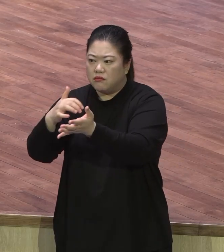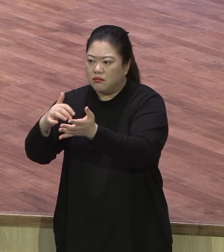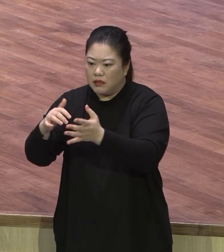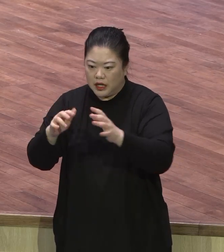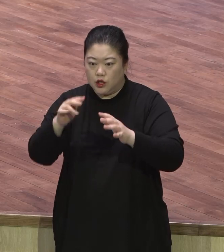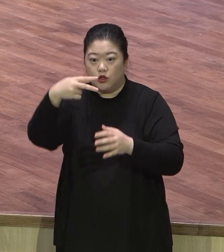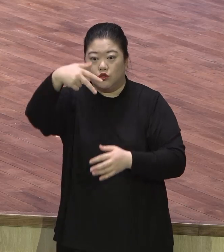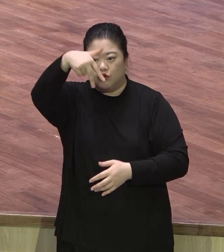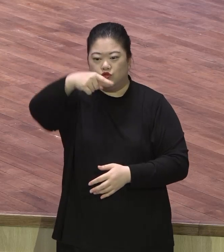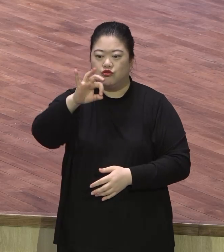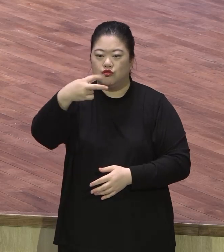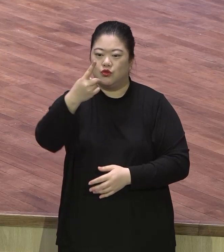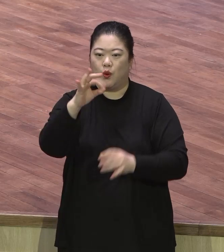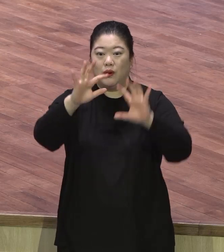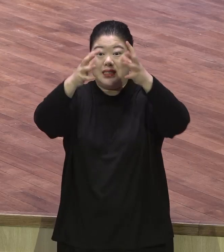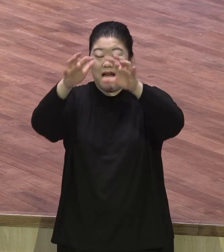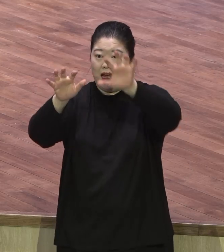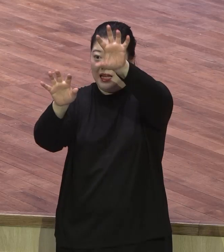곧 끼어가지고